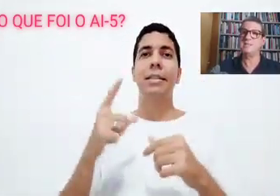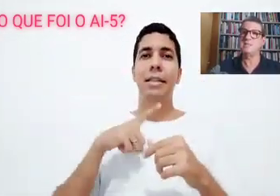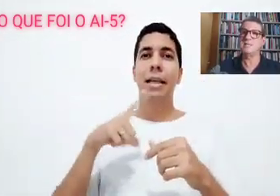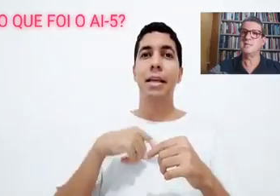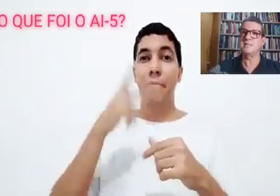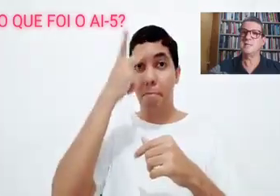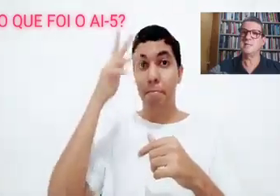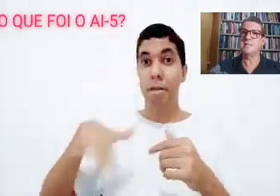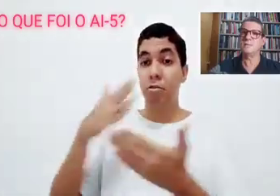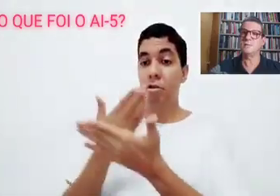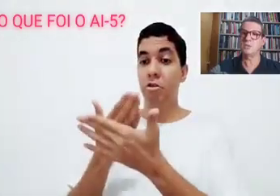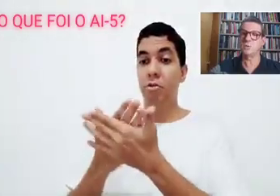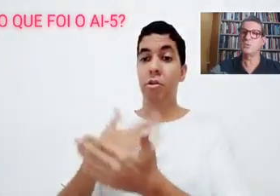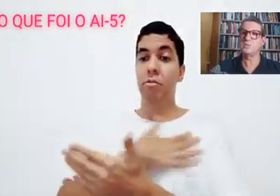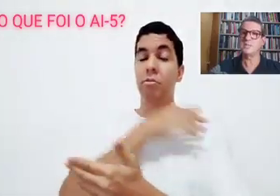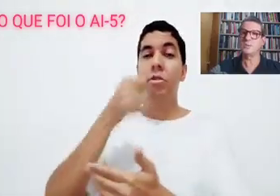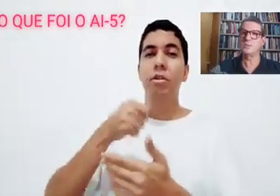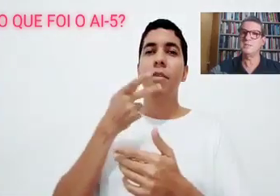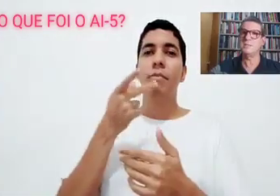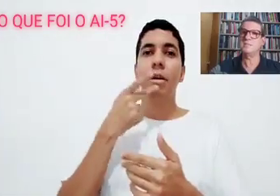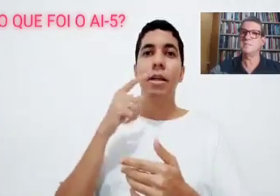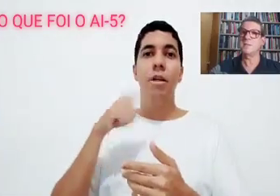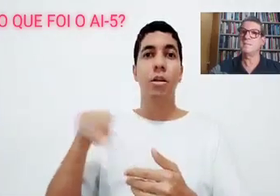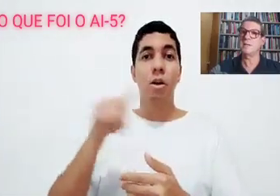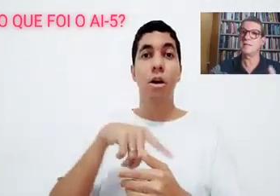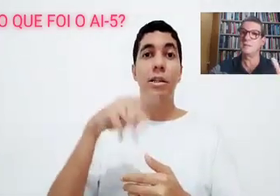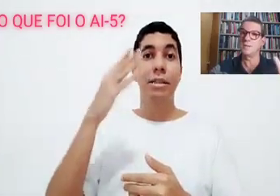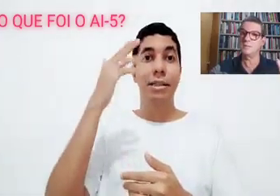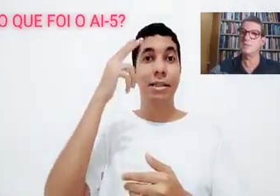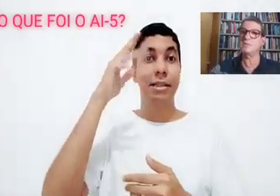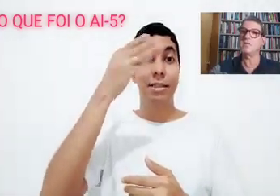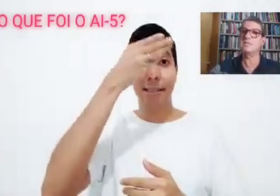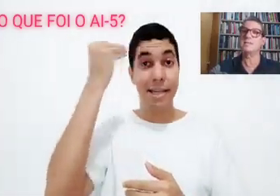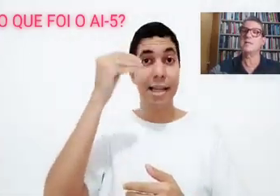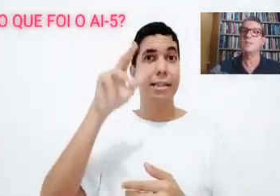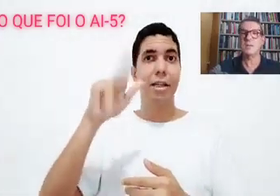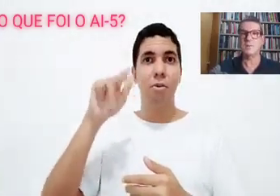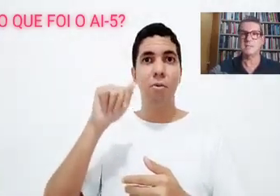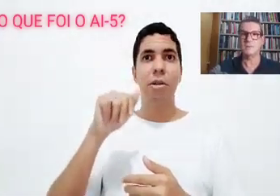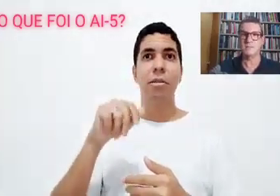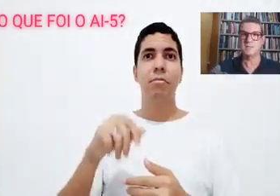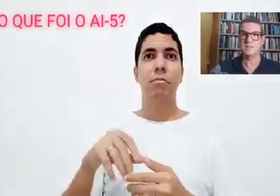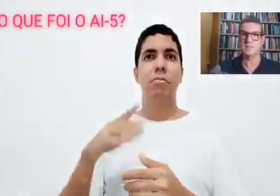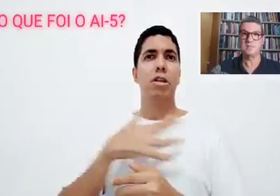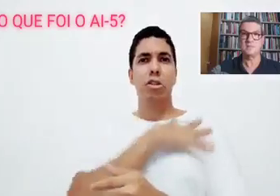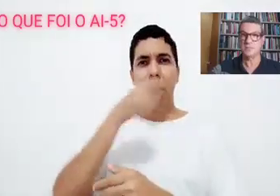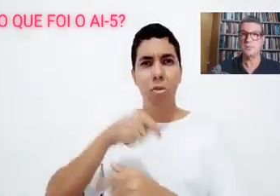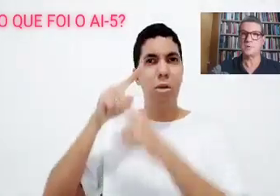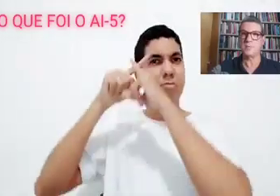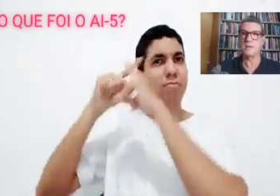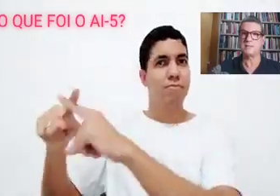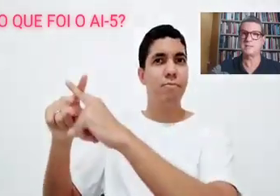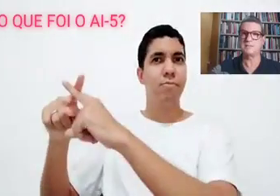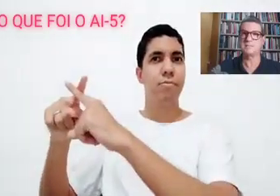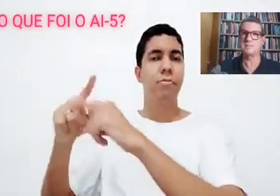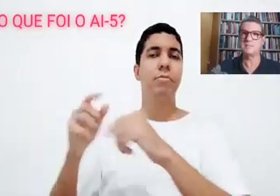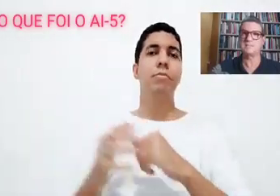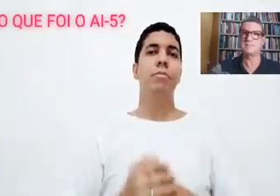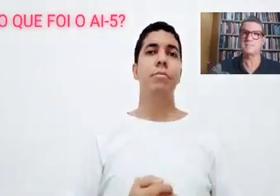que existe dos que estudam a ditadura, diz para que não se esqueça, para que nunca mais aconteça. Ditadura nunca mais.